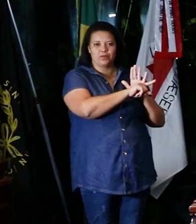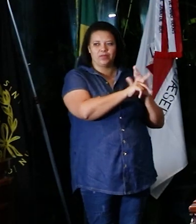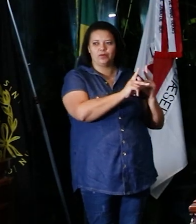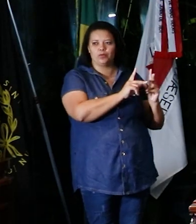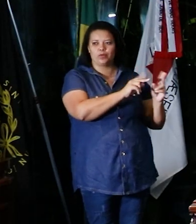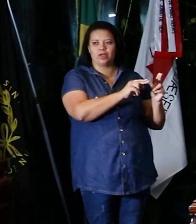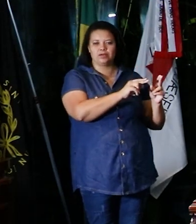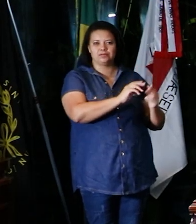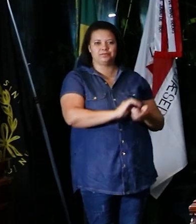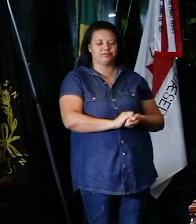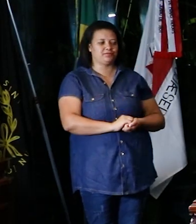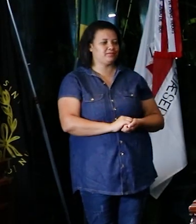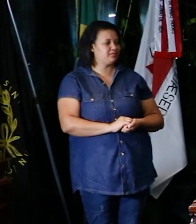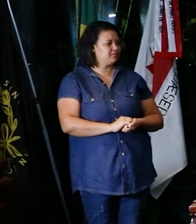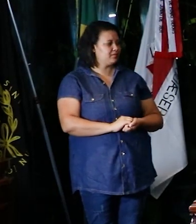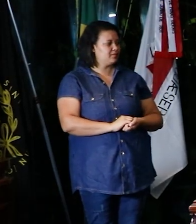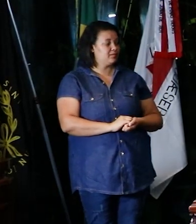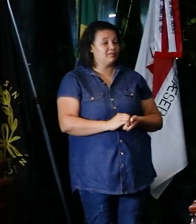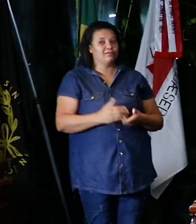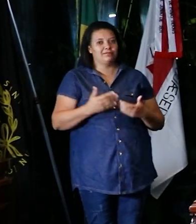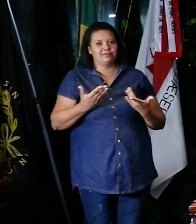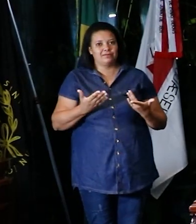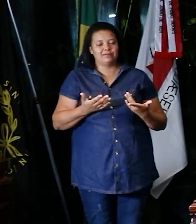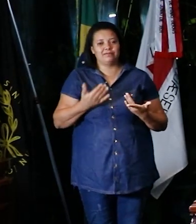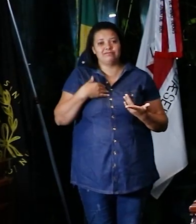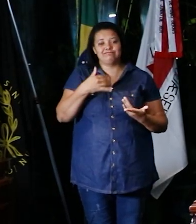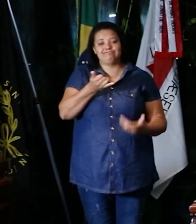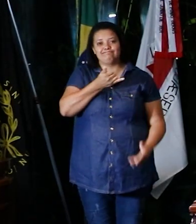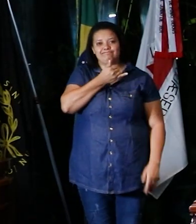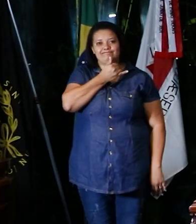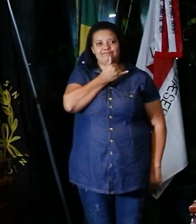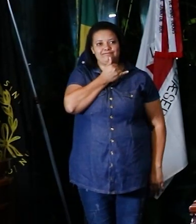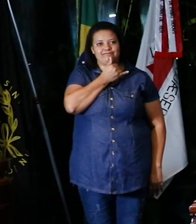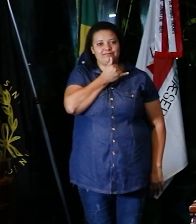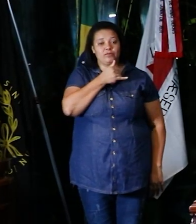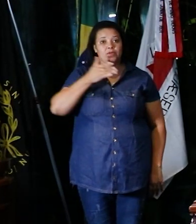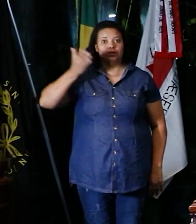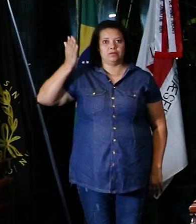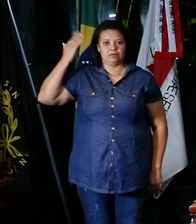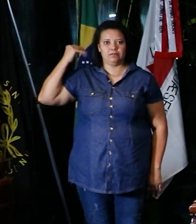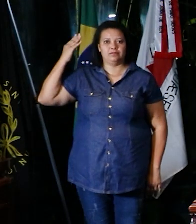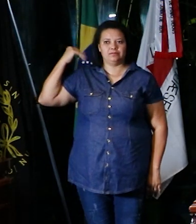Isso é uma das minhas tristezas, viu? Uma vez a minha